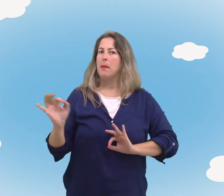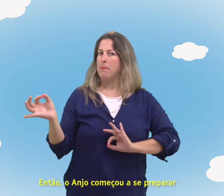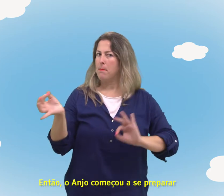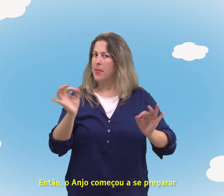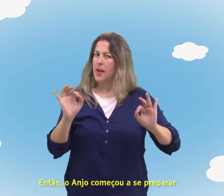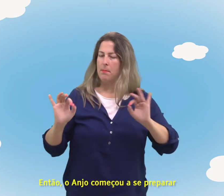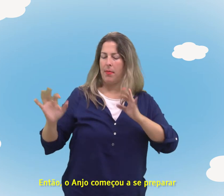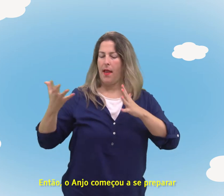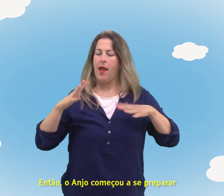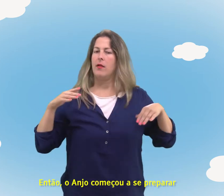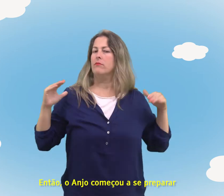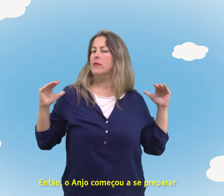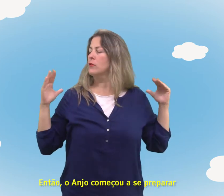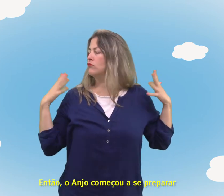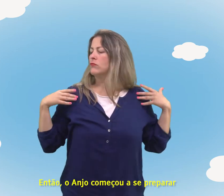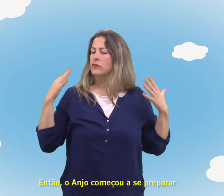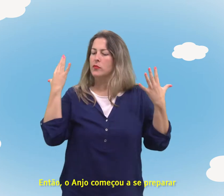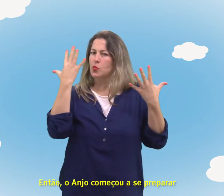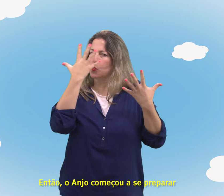então hoje começou a se preparar